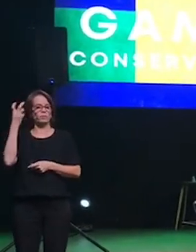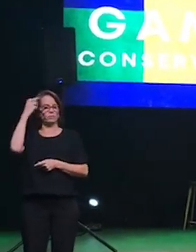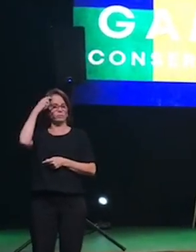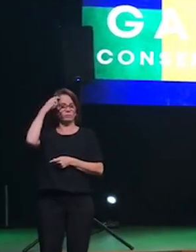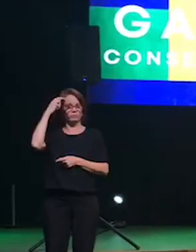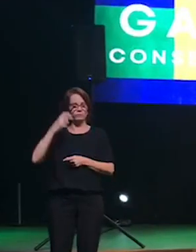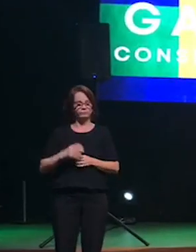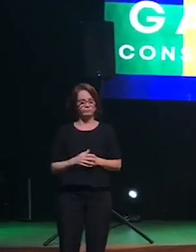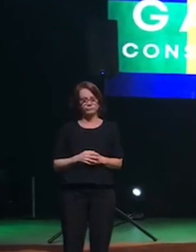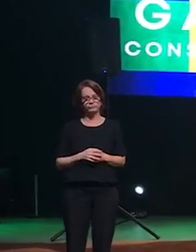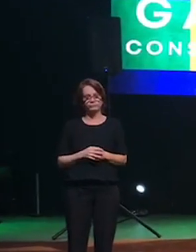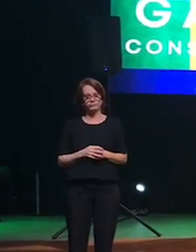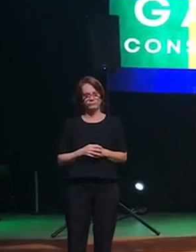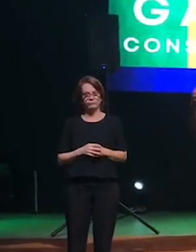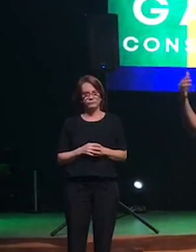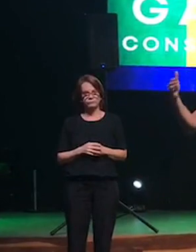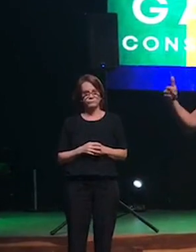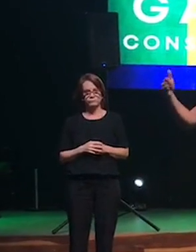A política